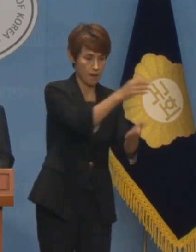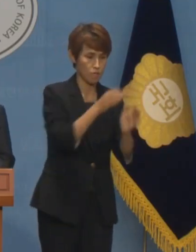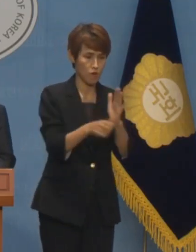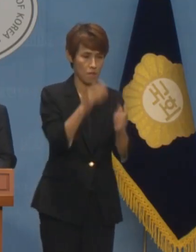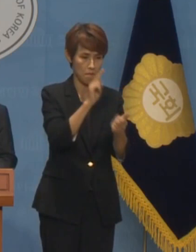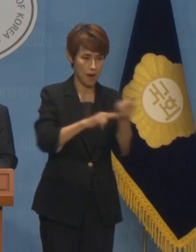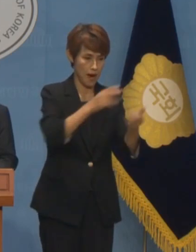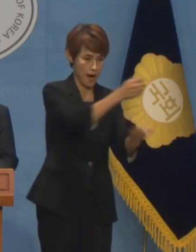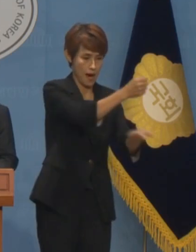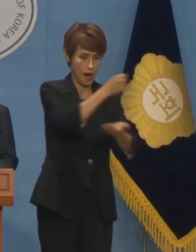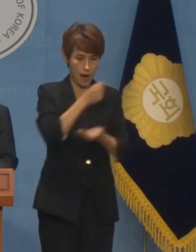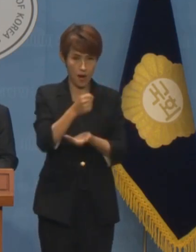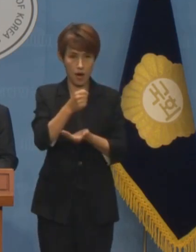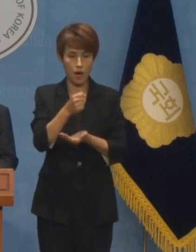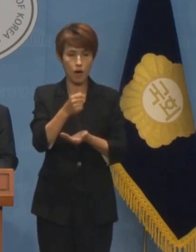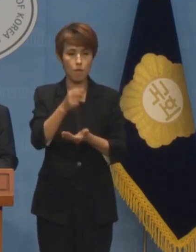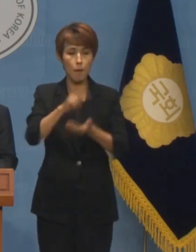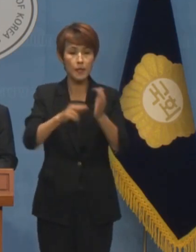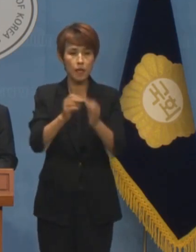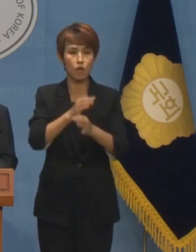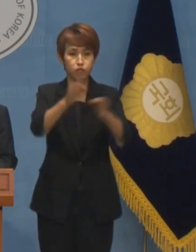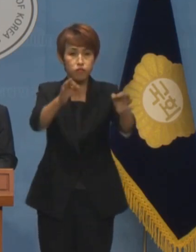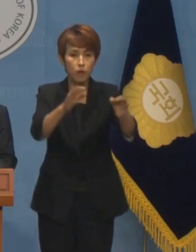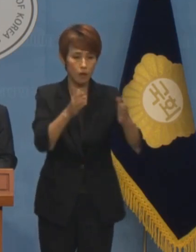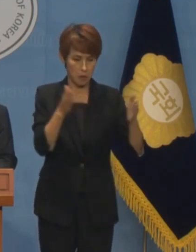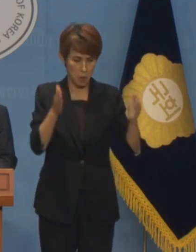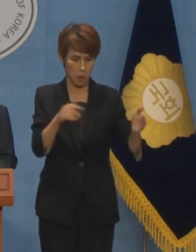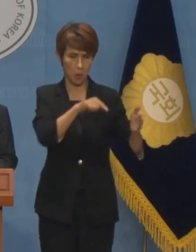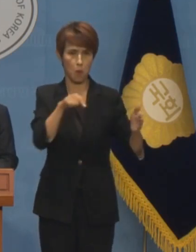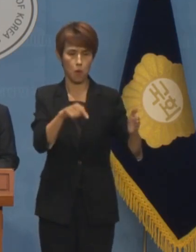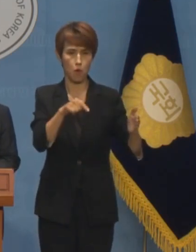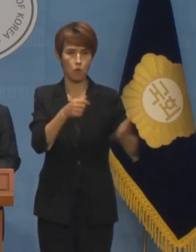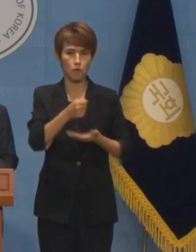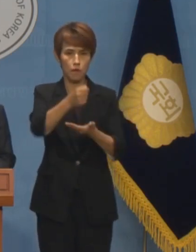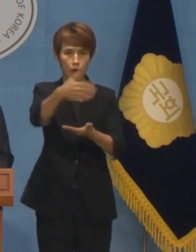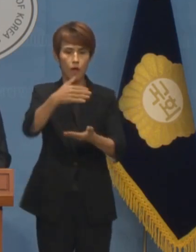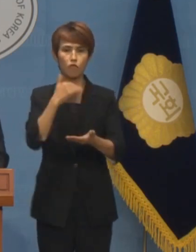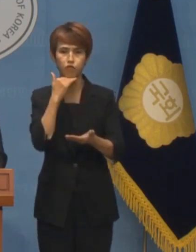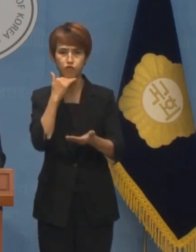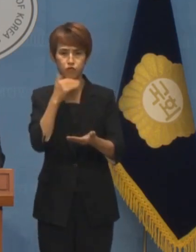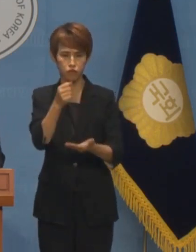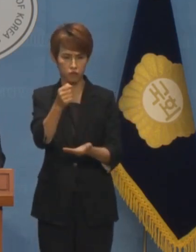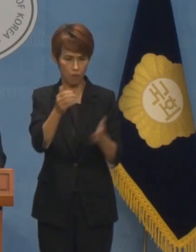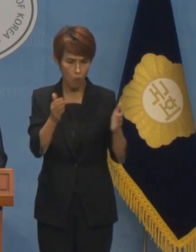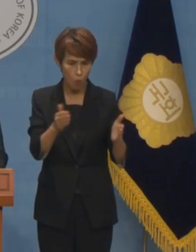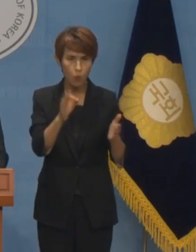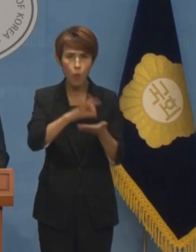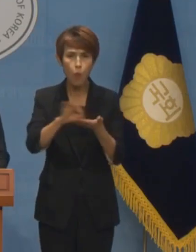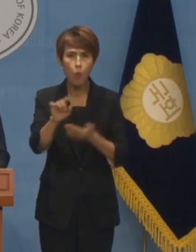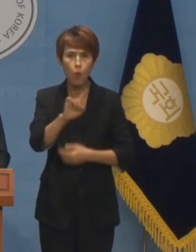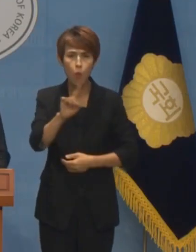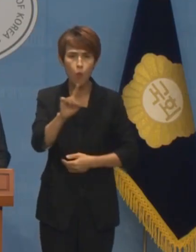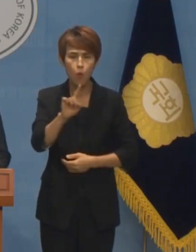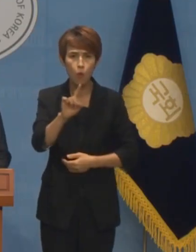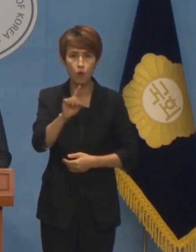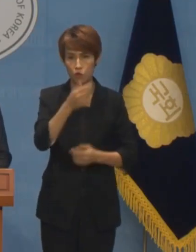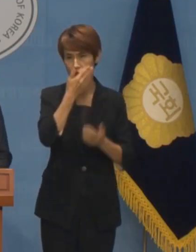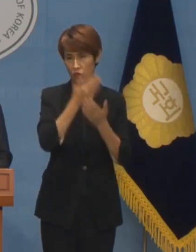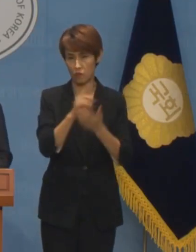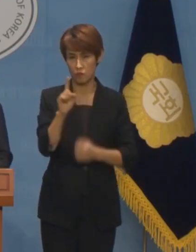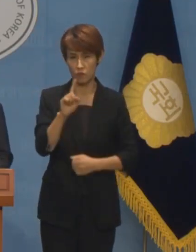문제에 대한 이제 향후에 어떻게 막을 것인가에 대한 문제가 있겠지만, 여기서 핵심이